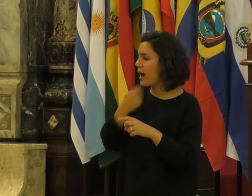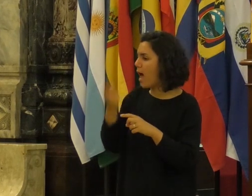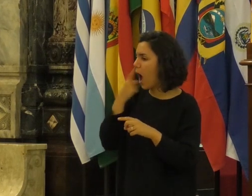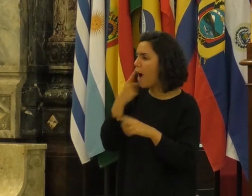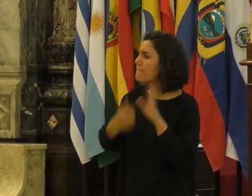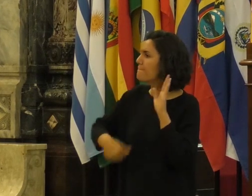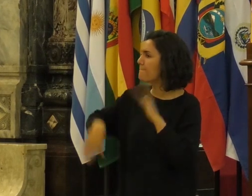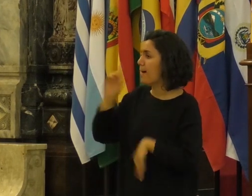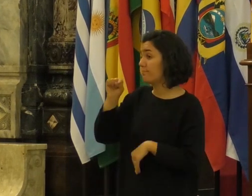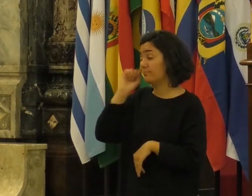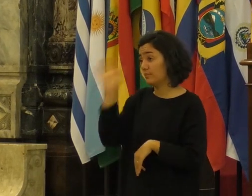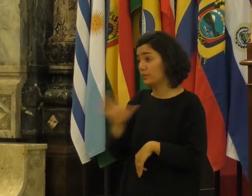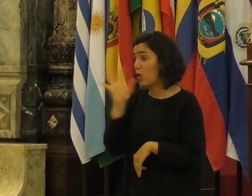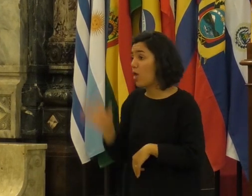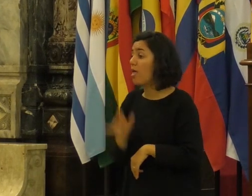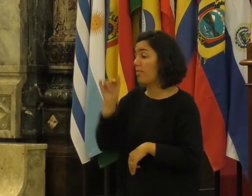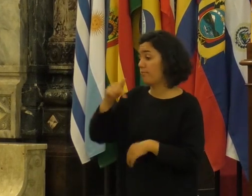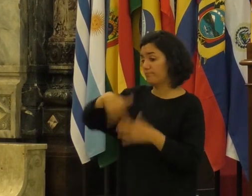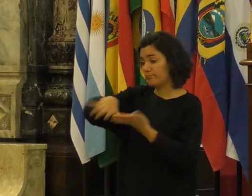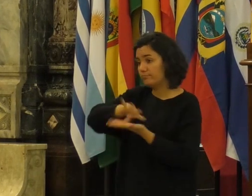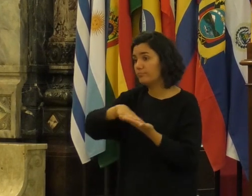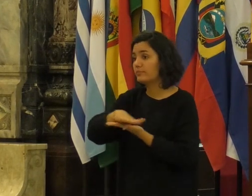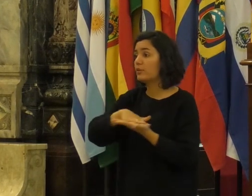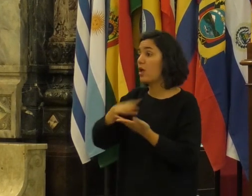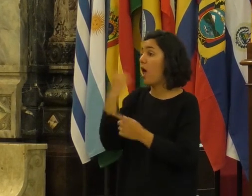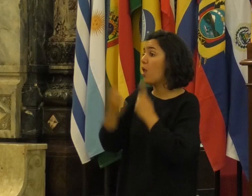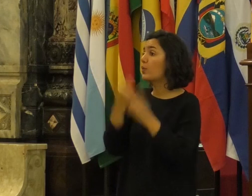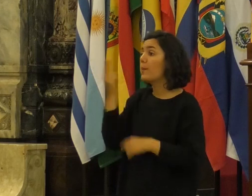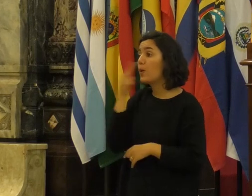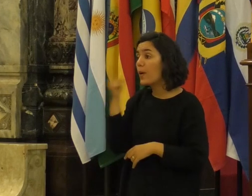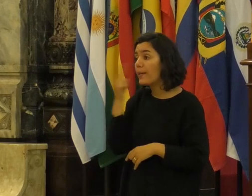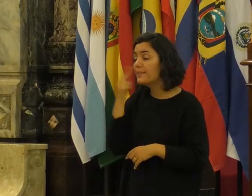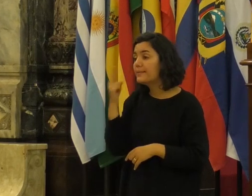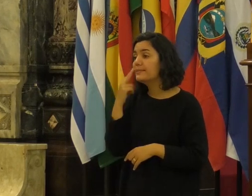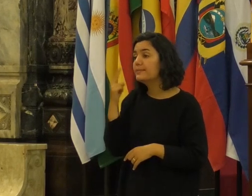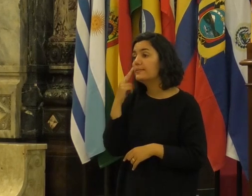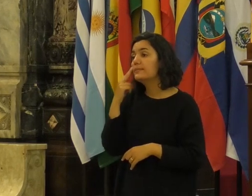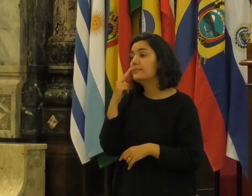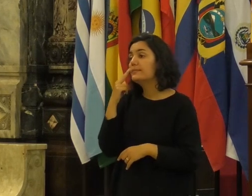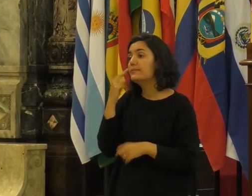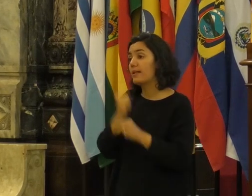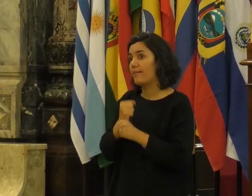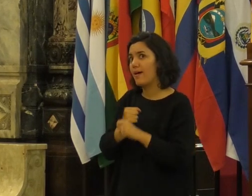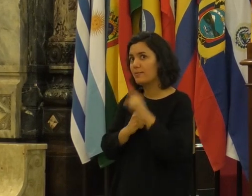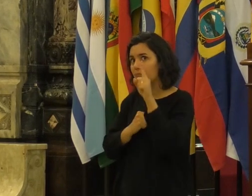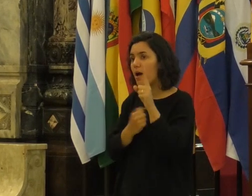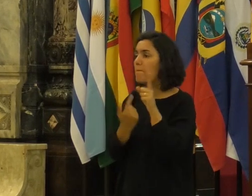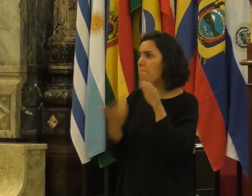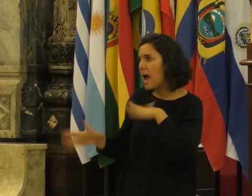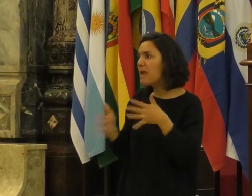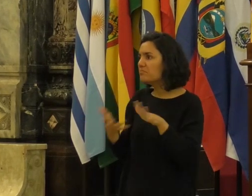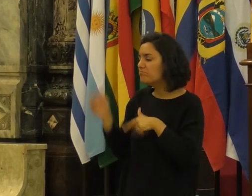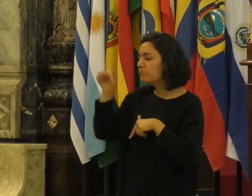psicología hecha en la región, algunos problemas que tienen que ver con que se trabajan allá, se parecen a los problemas